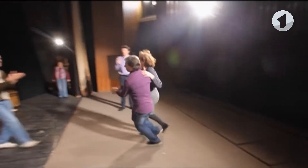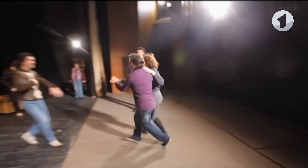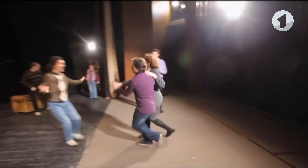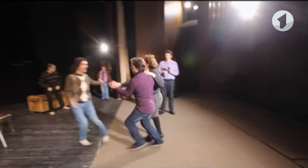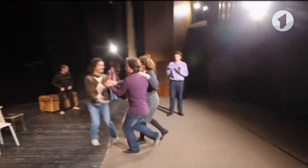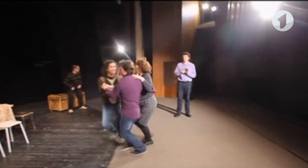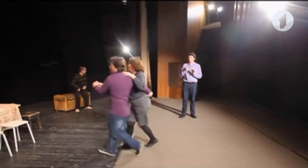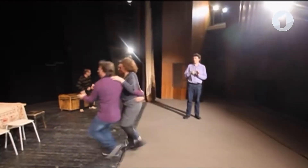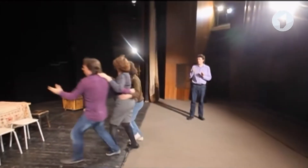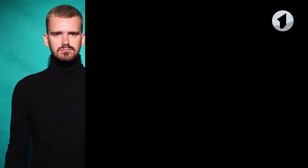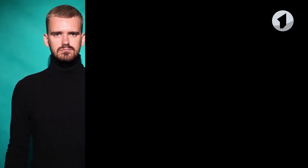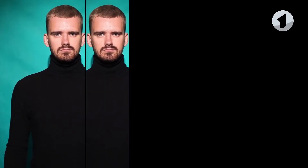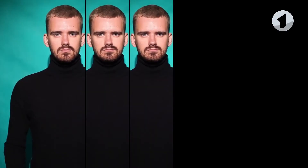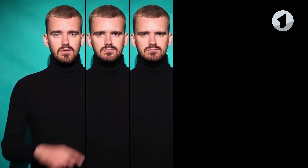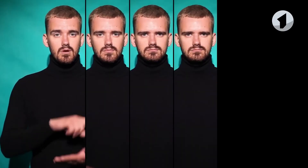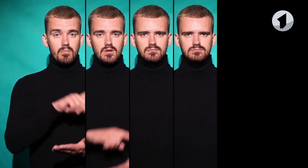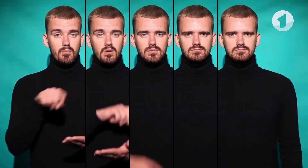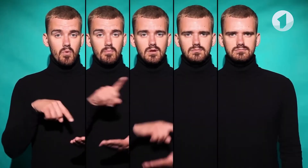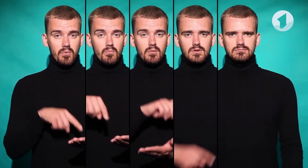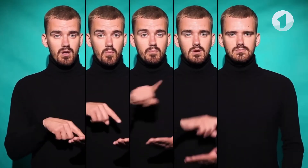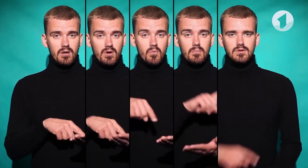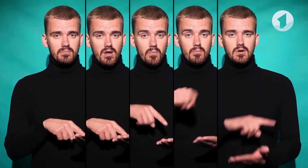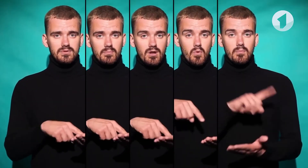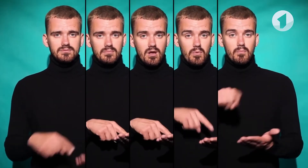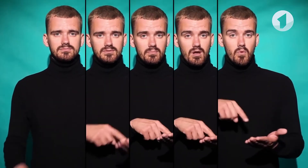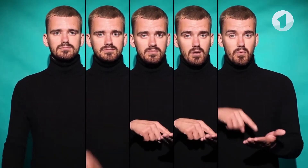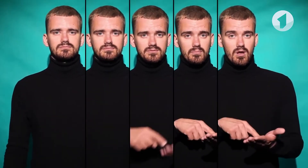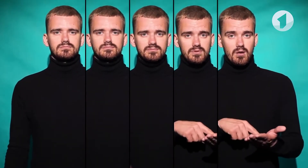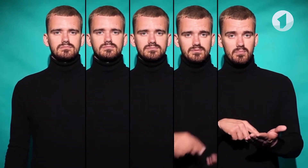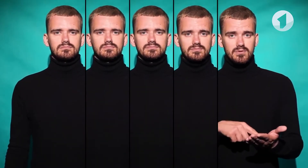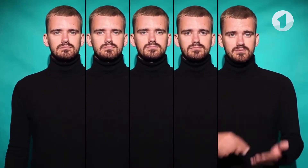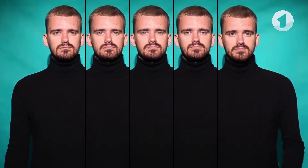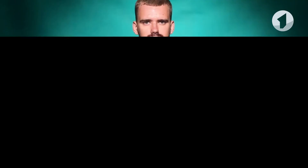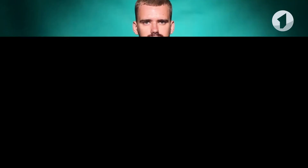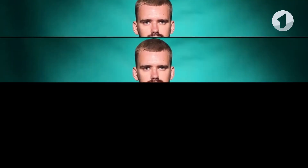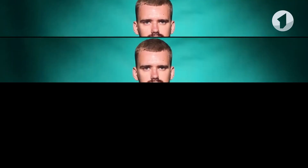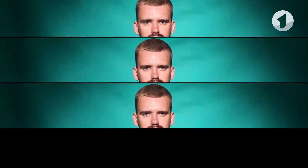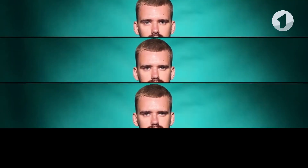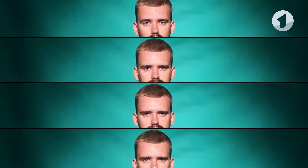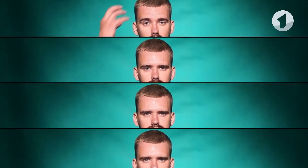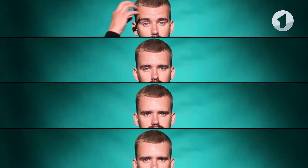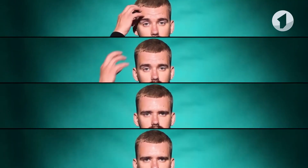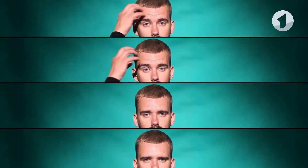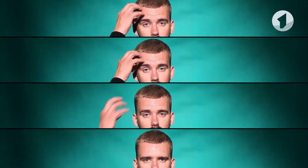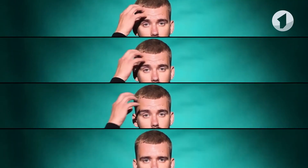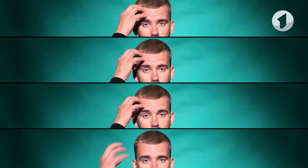проблемами слуха. Есть еще одно заблуждение, что все глухие говорят на одном языке. Нет.